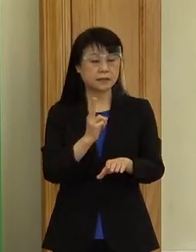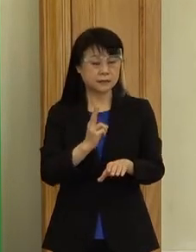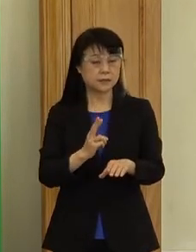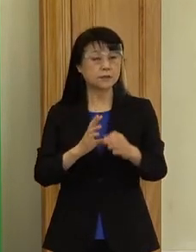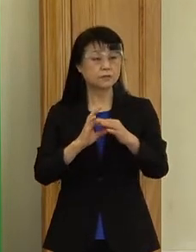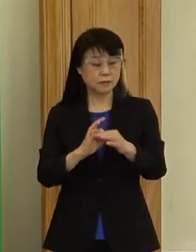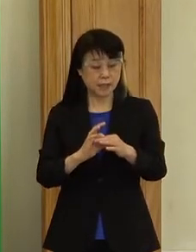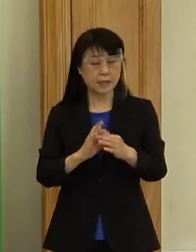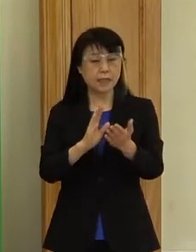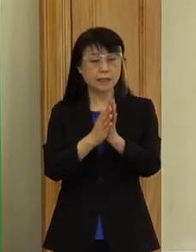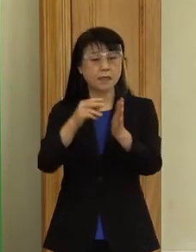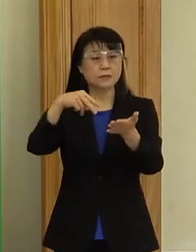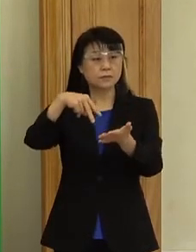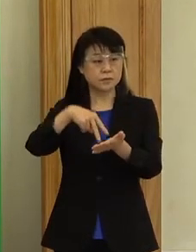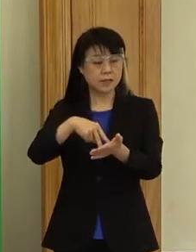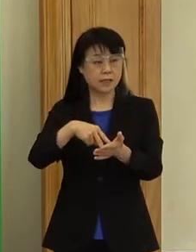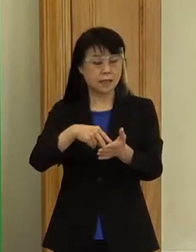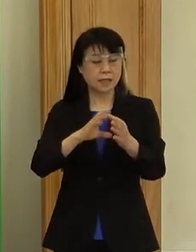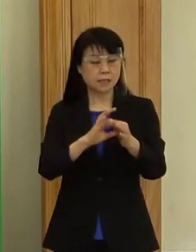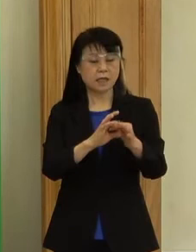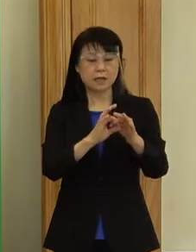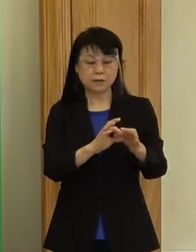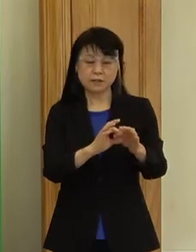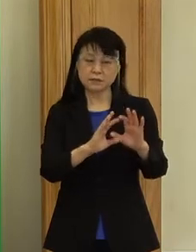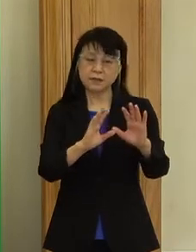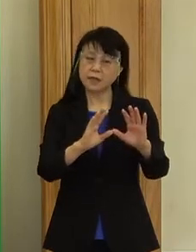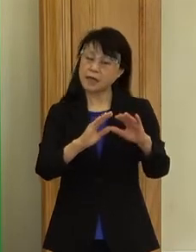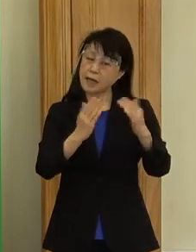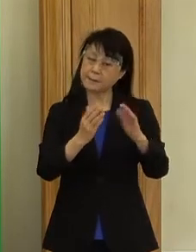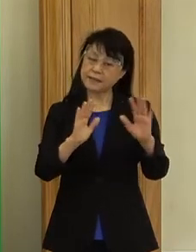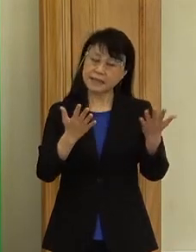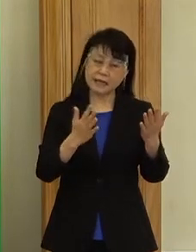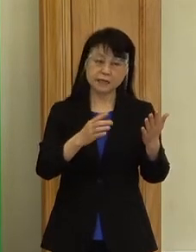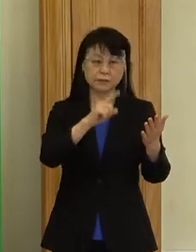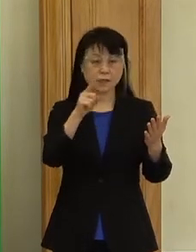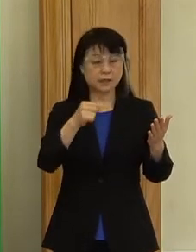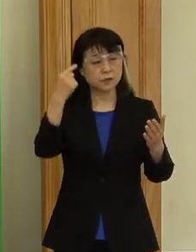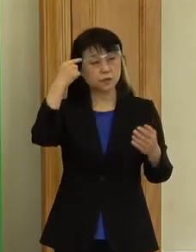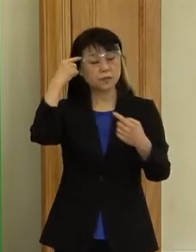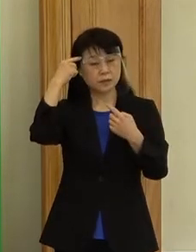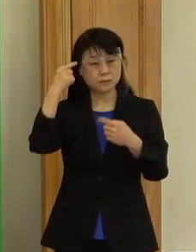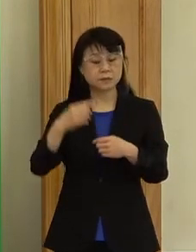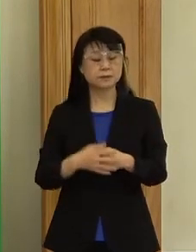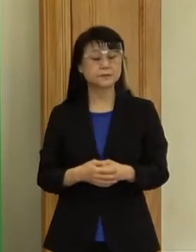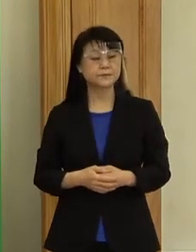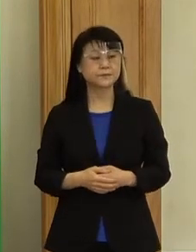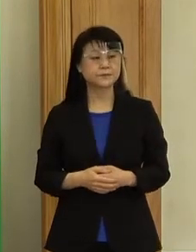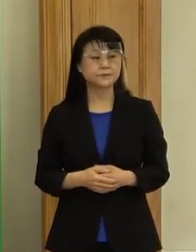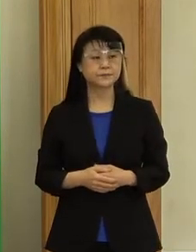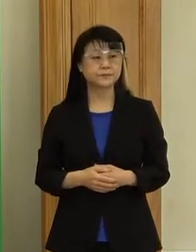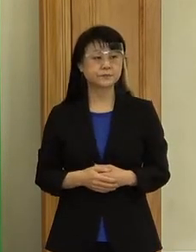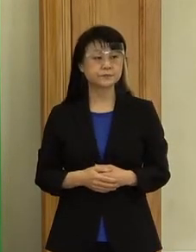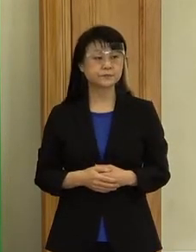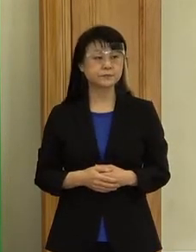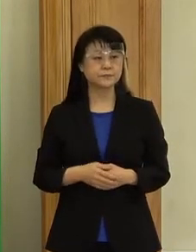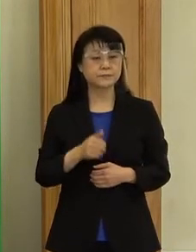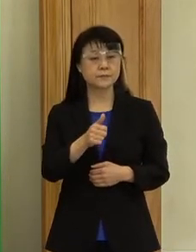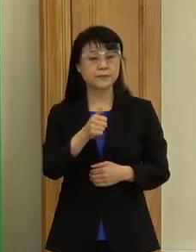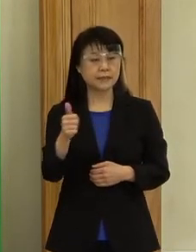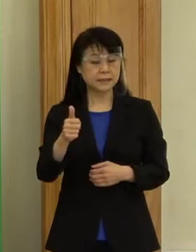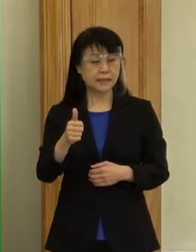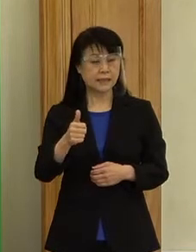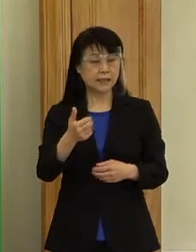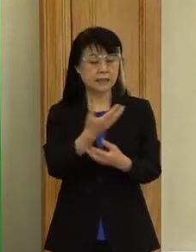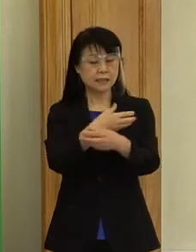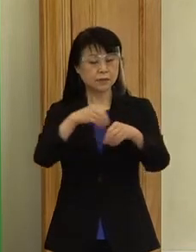としてそれに関わることはあまりないのかなというふうには理解をしております。ただいずれにしろ取引先も